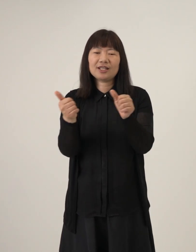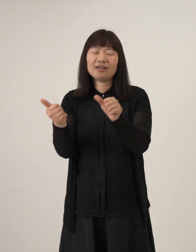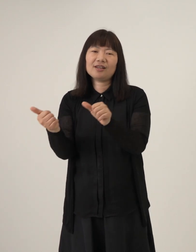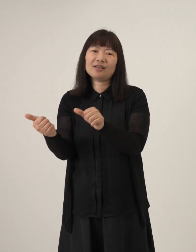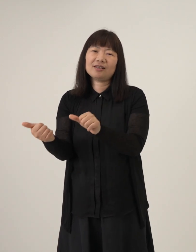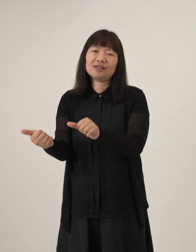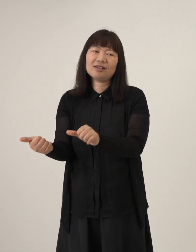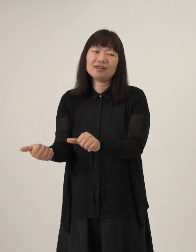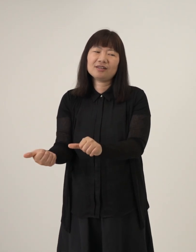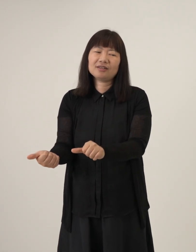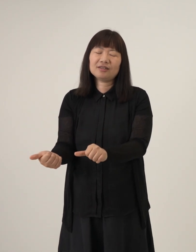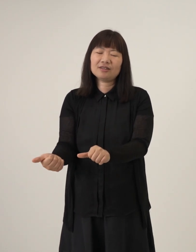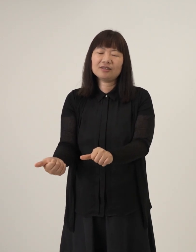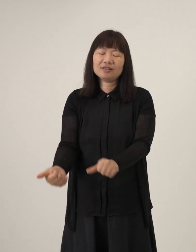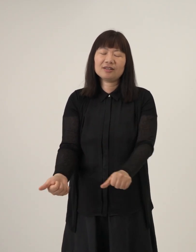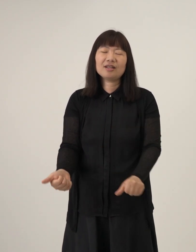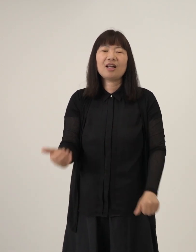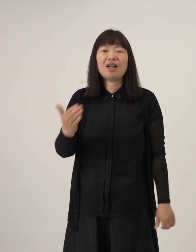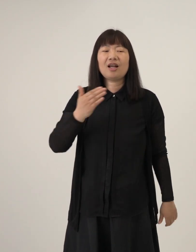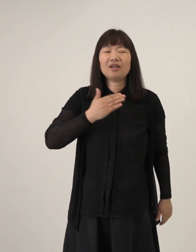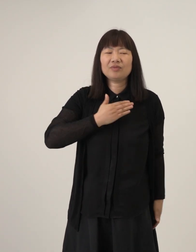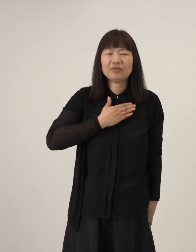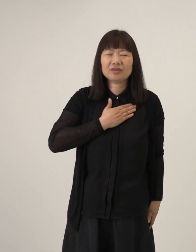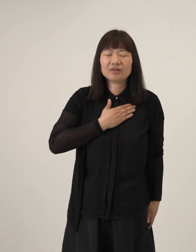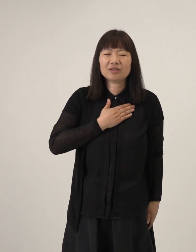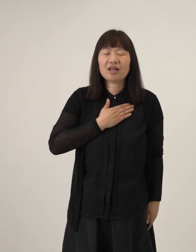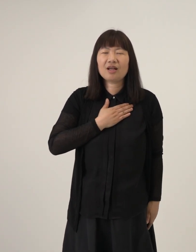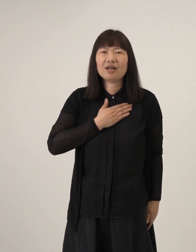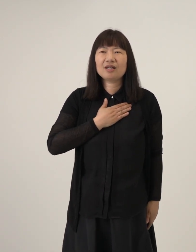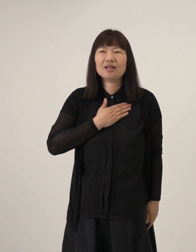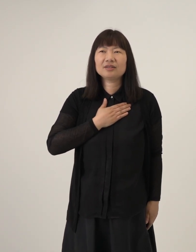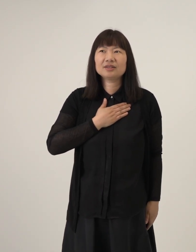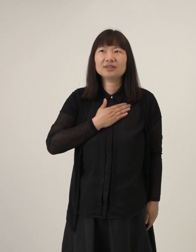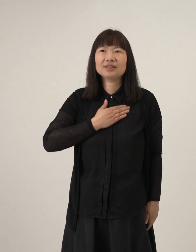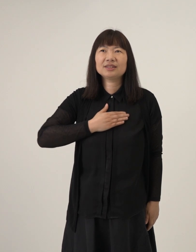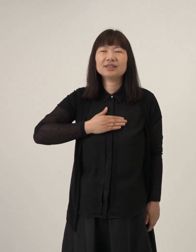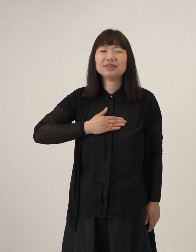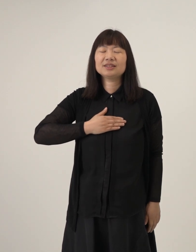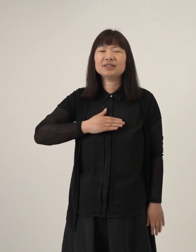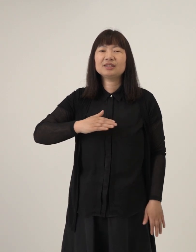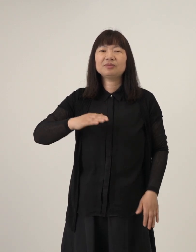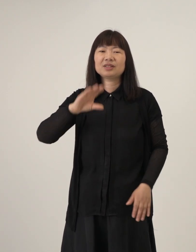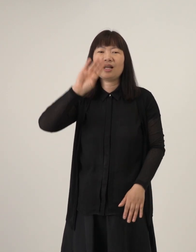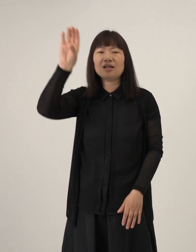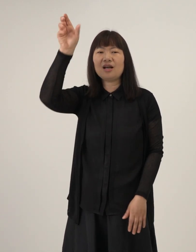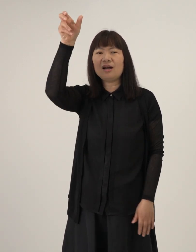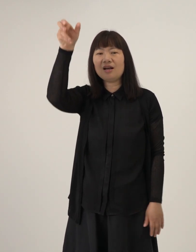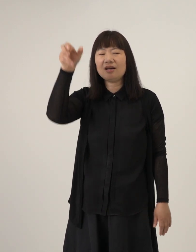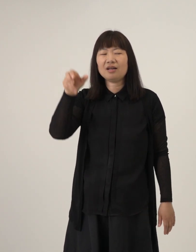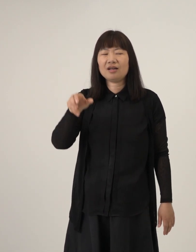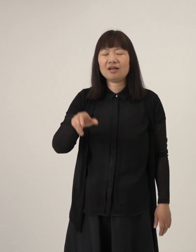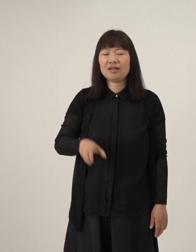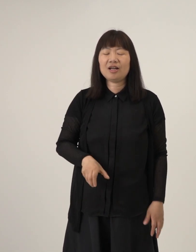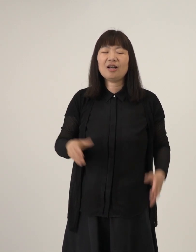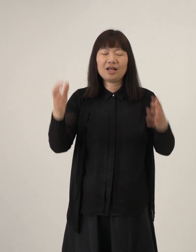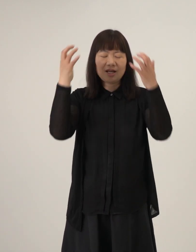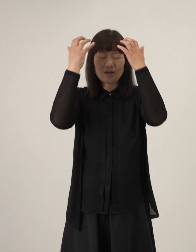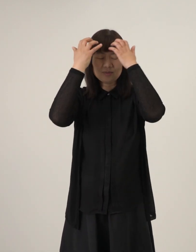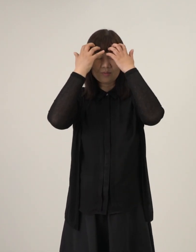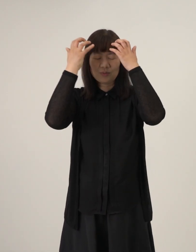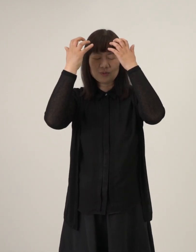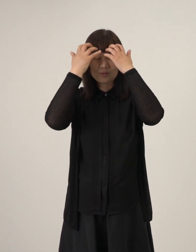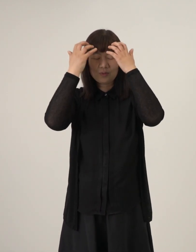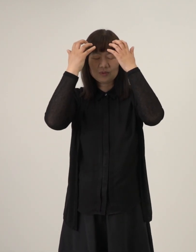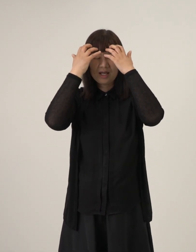지으셨네. 다시 한번 십자가, 우리 오른손을 높이 들고 찬양합니다. 십자가